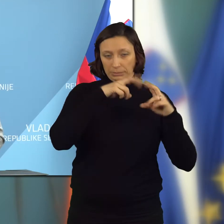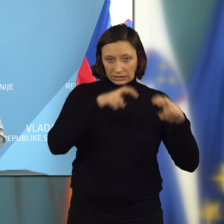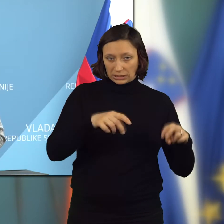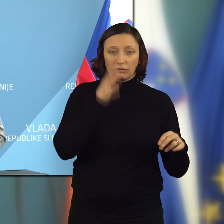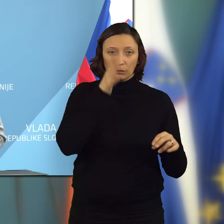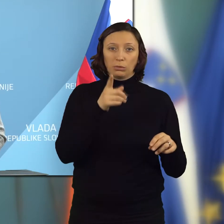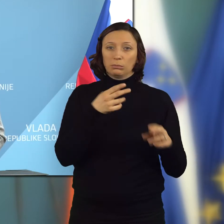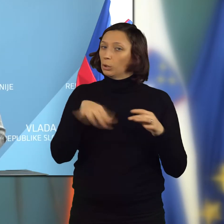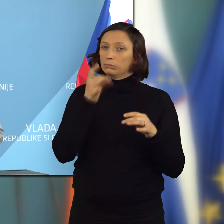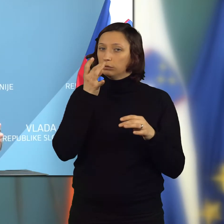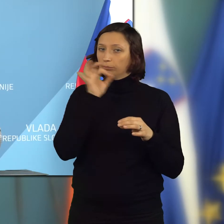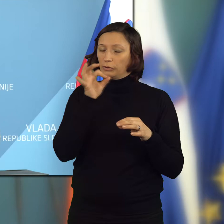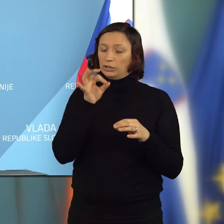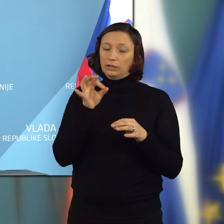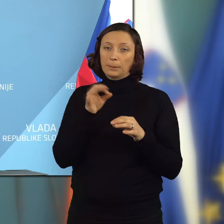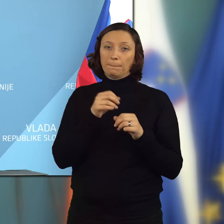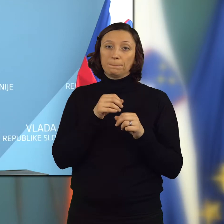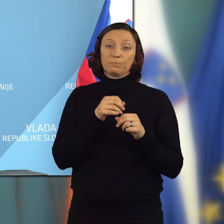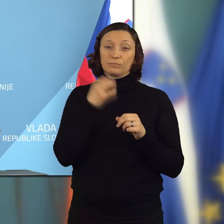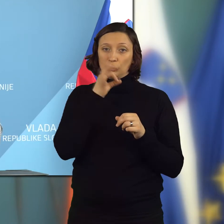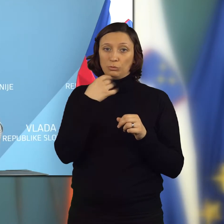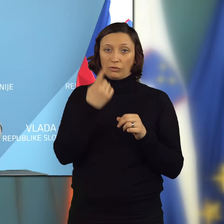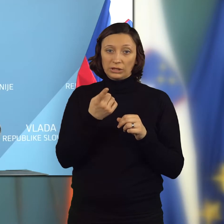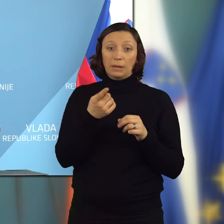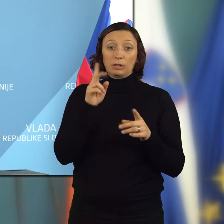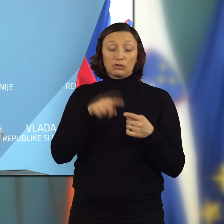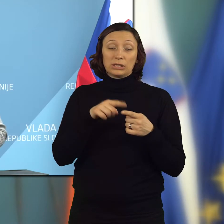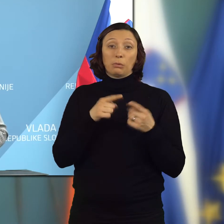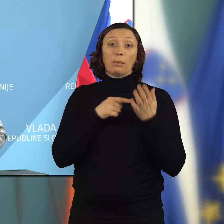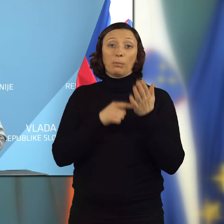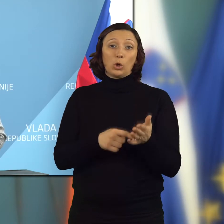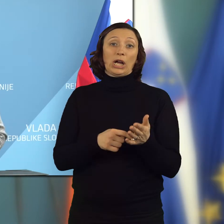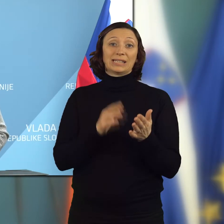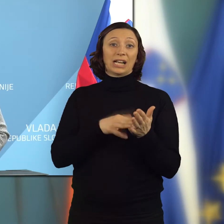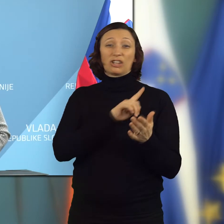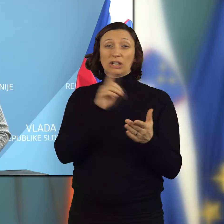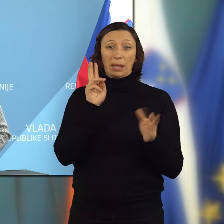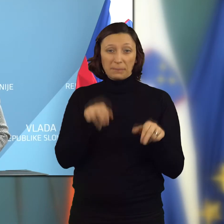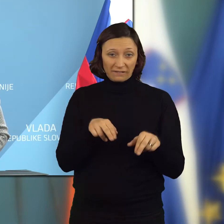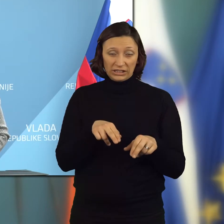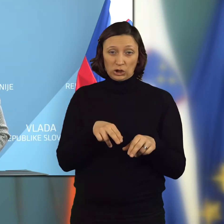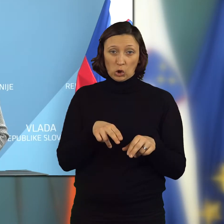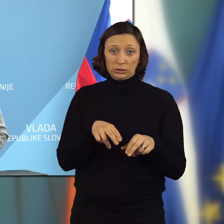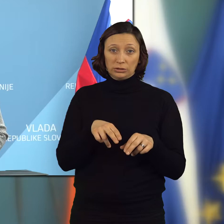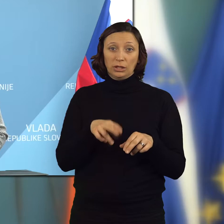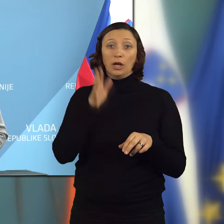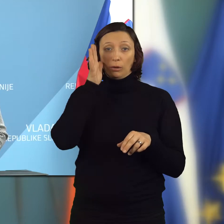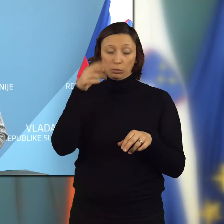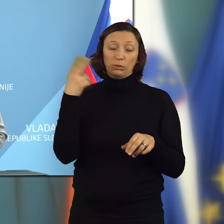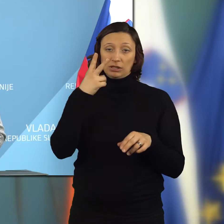bom podrobneje to vam govorila, ampak v sklopu tega, če se bo pokazala kakršnakoli